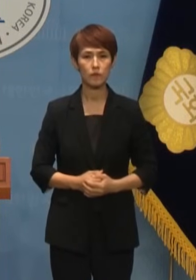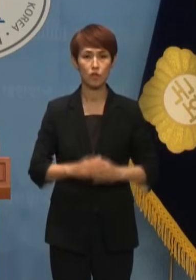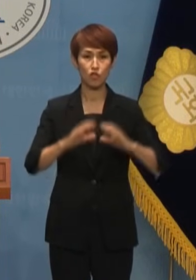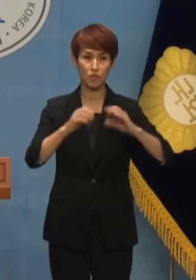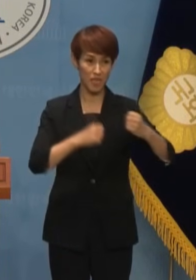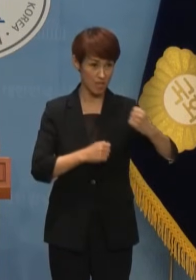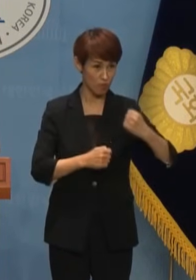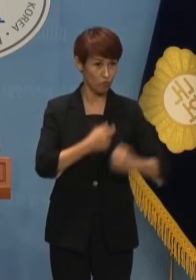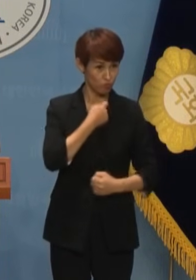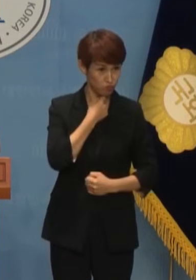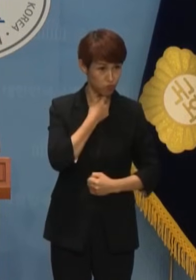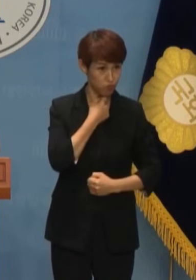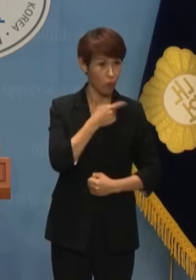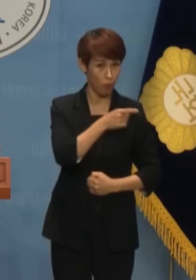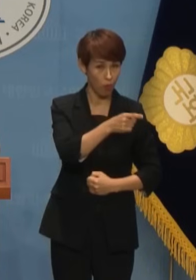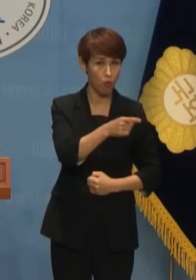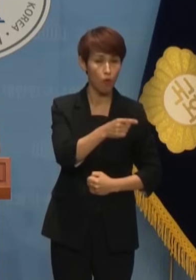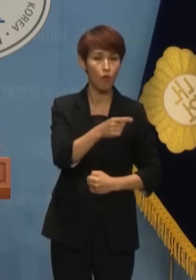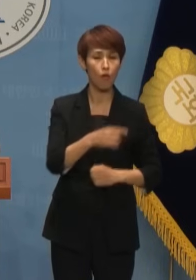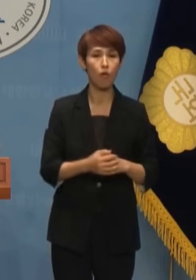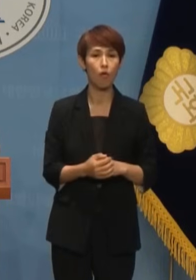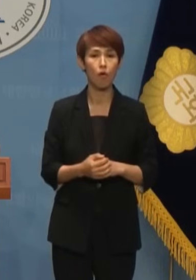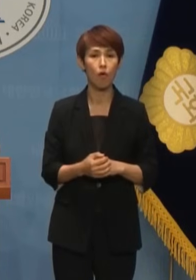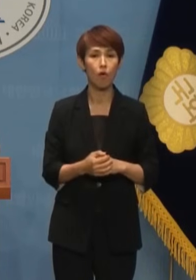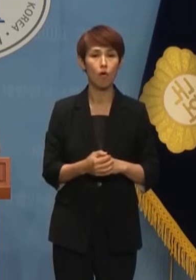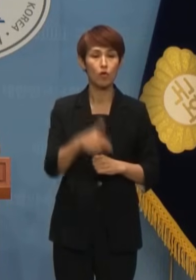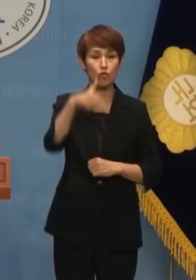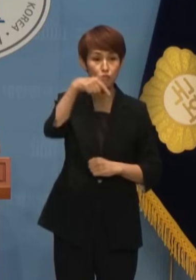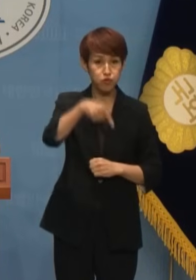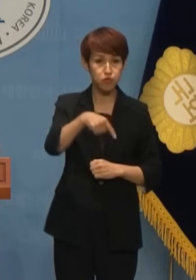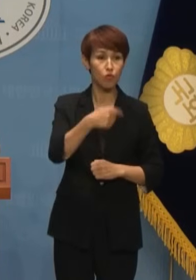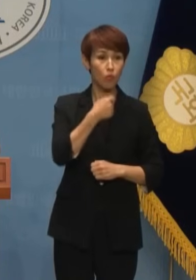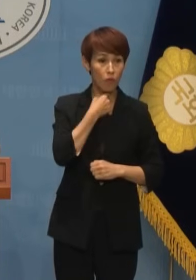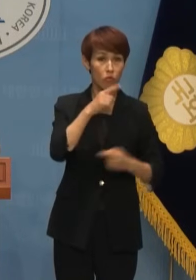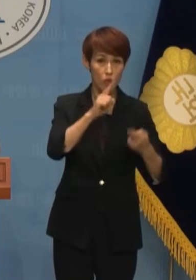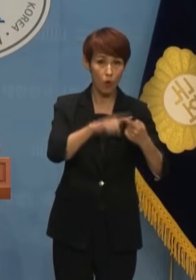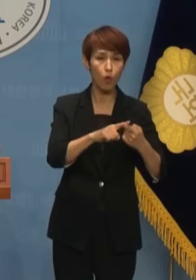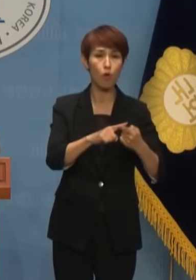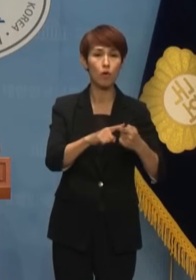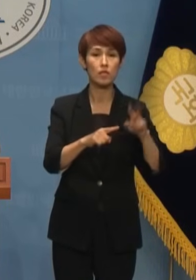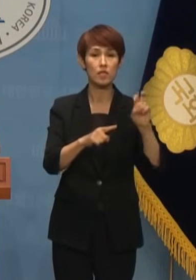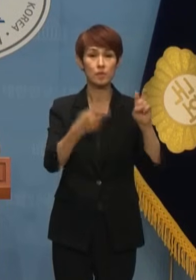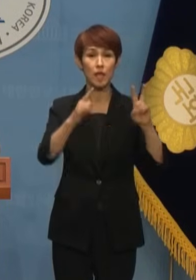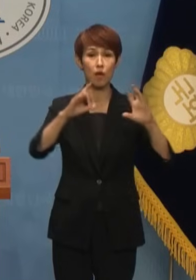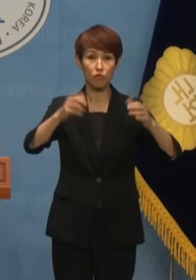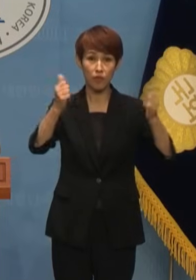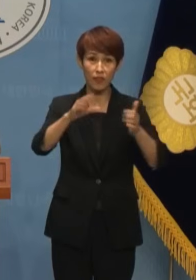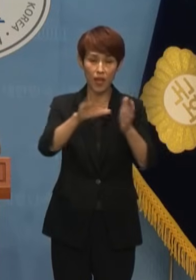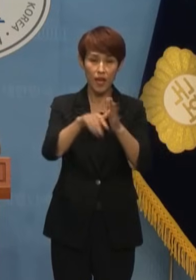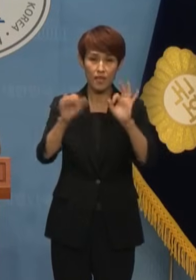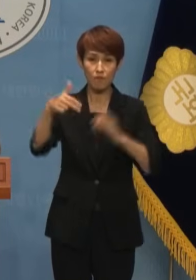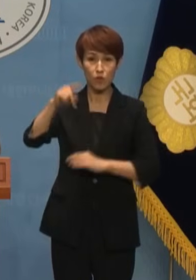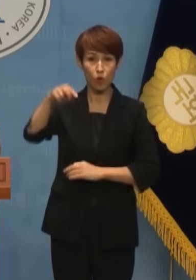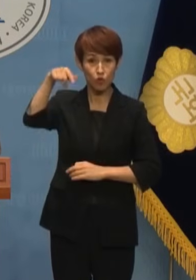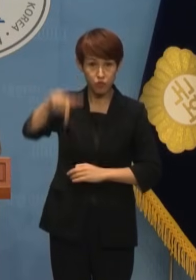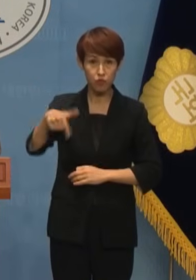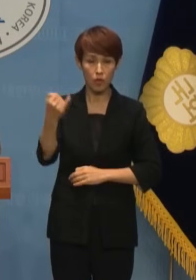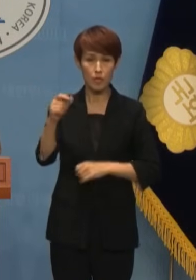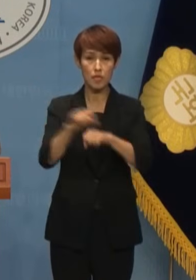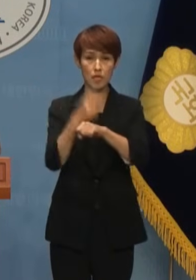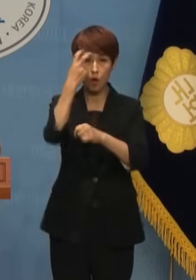국민의힘이 하고 싶다면 추경호 원내대표 공언대로 22대 국회에서 반드시 김정숙 여사